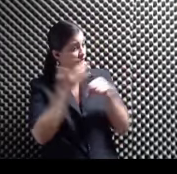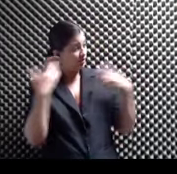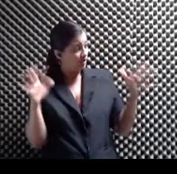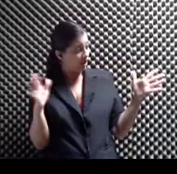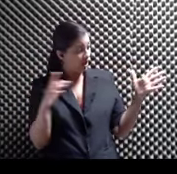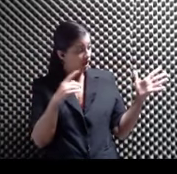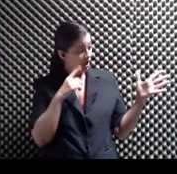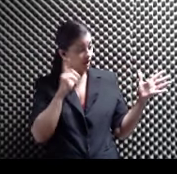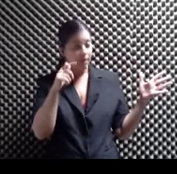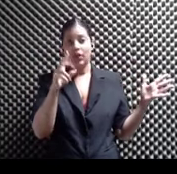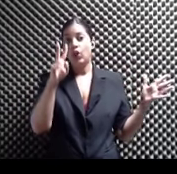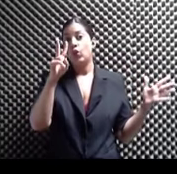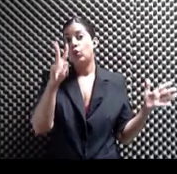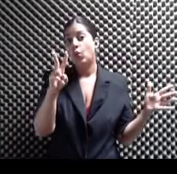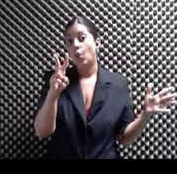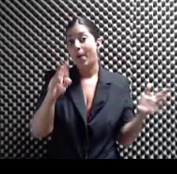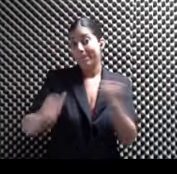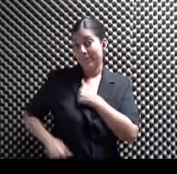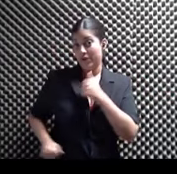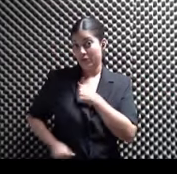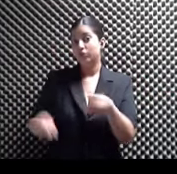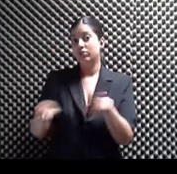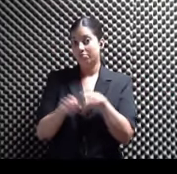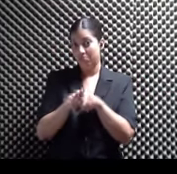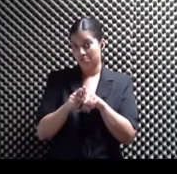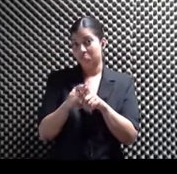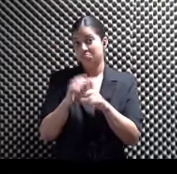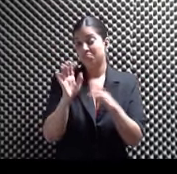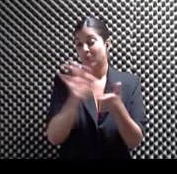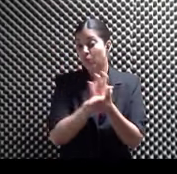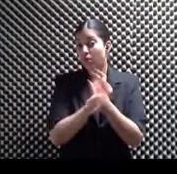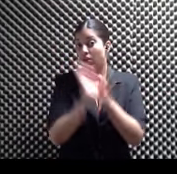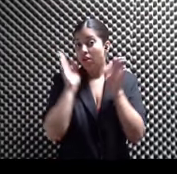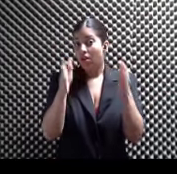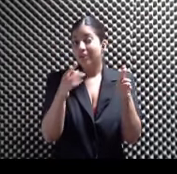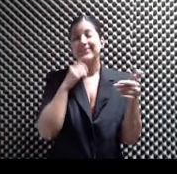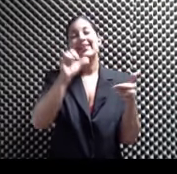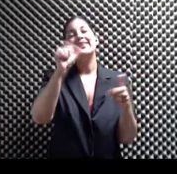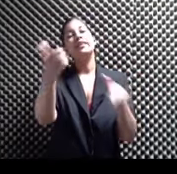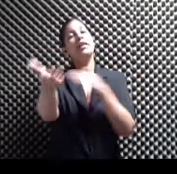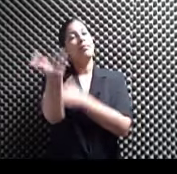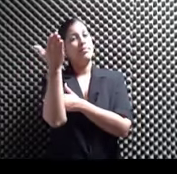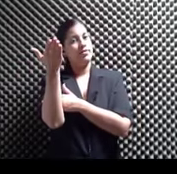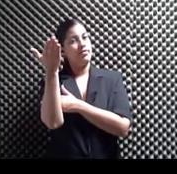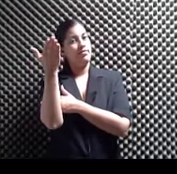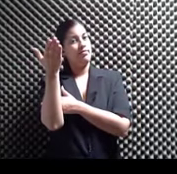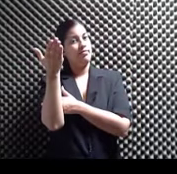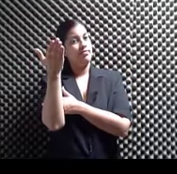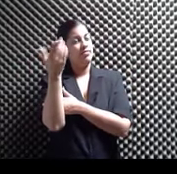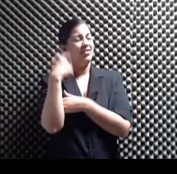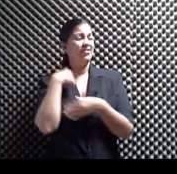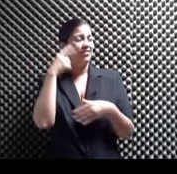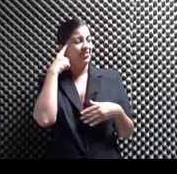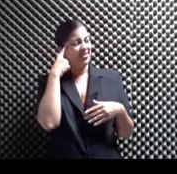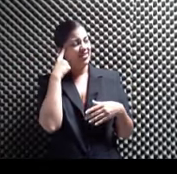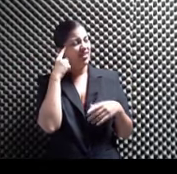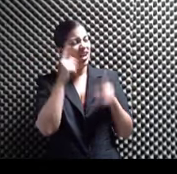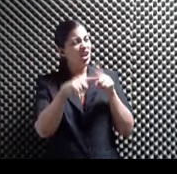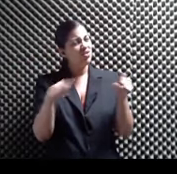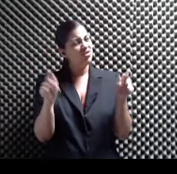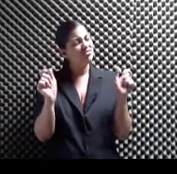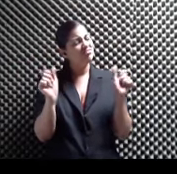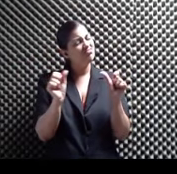Nos queda la del 2. 2 de mayo. La del 2 de mayo. 10 de la mañana. Que es a las 10 de la mañana y creo que quedan algunos espacitos